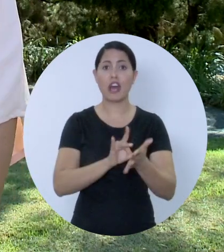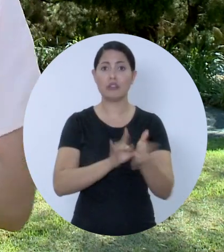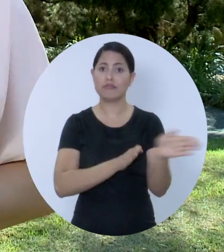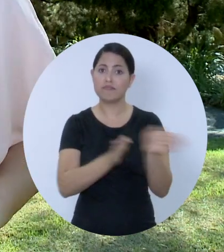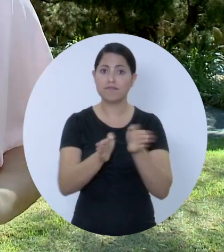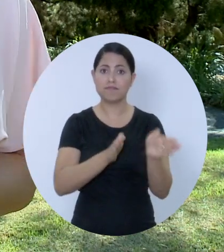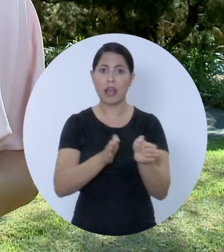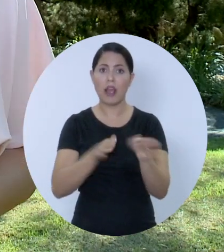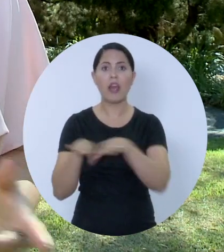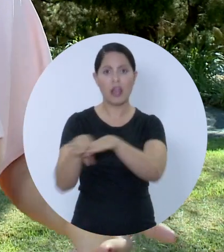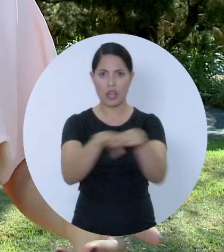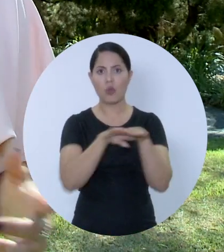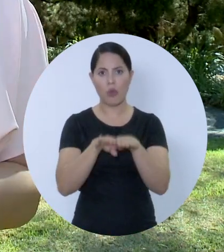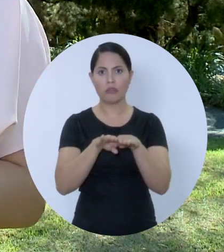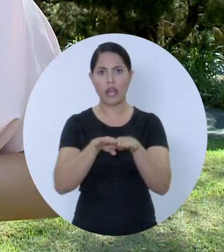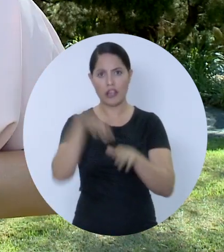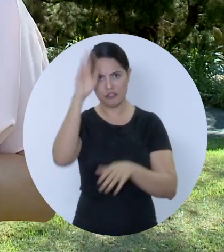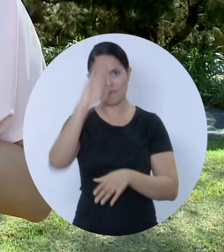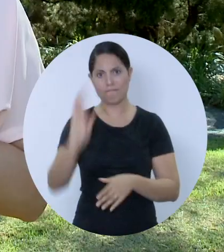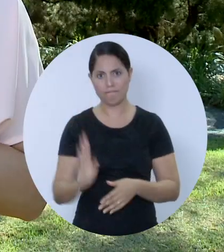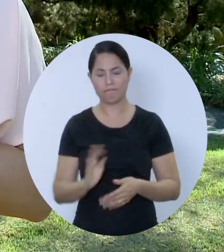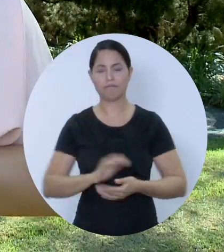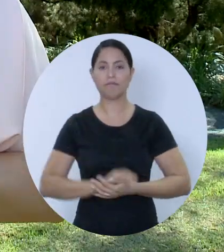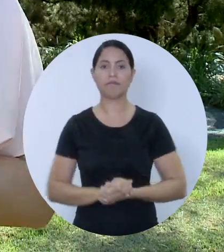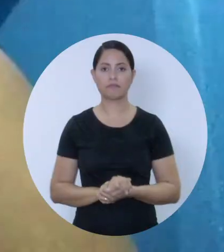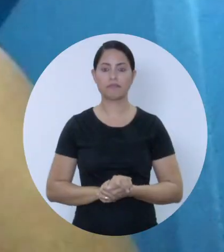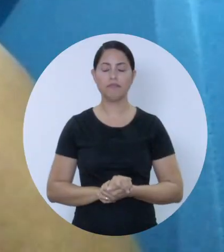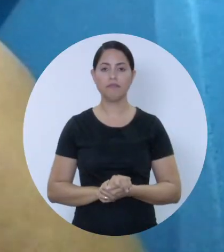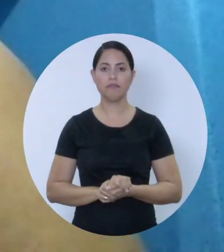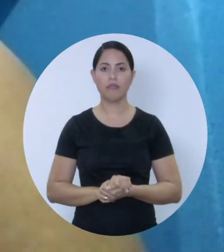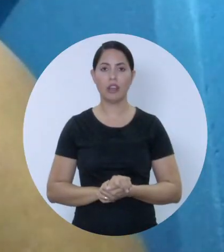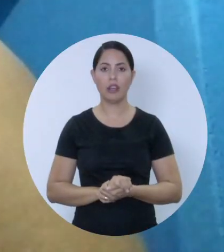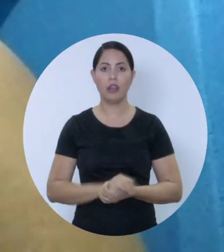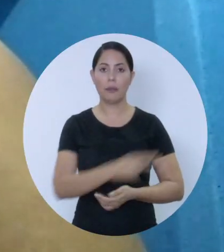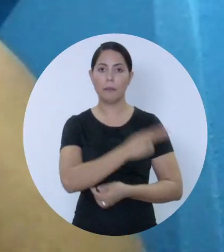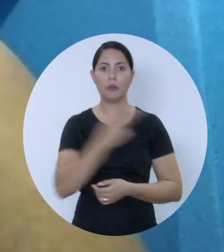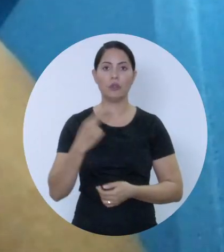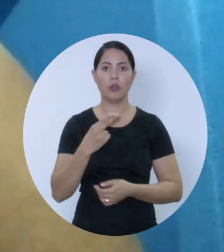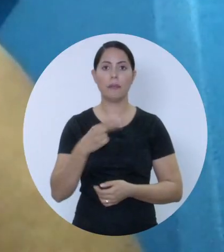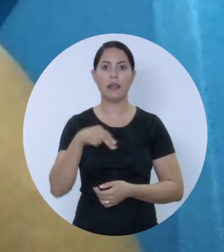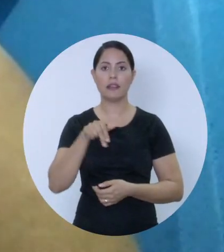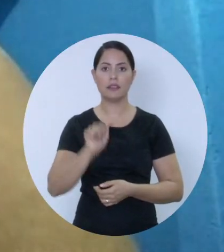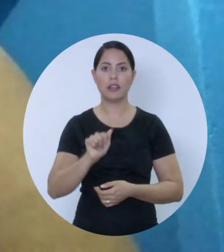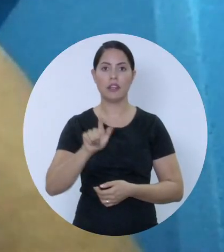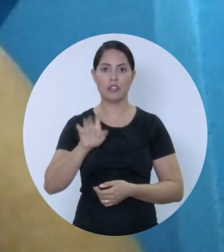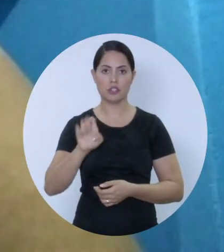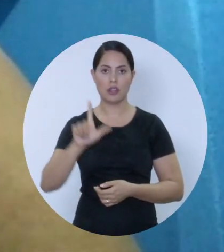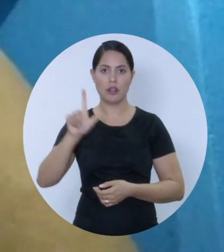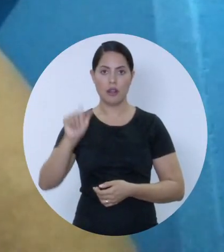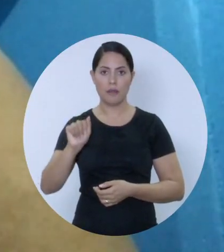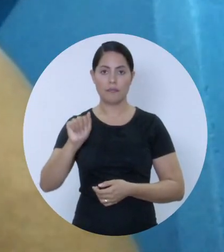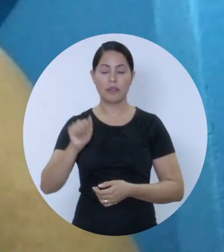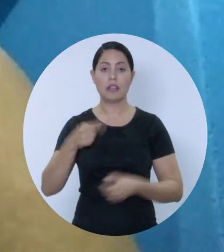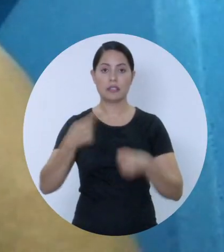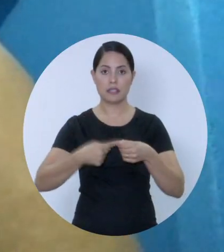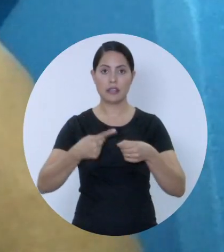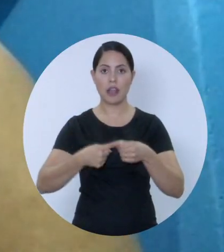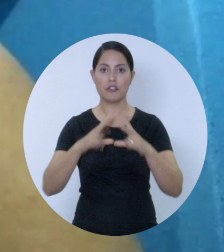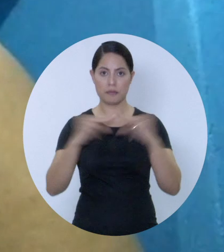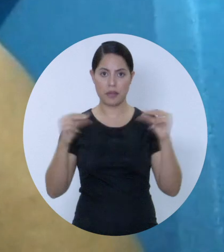mais igualdade no tratamento à situação brasileira hoje. Me chamo Antônia Nájila, moro na cidade de